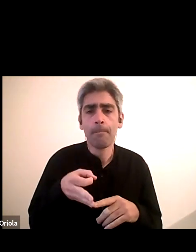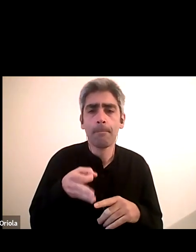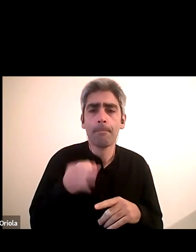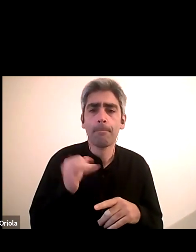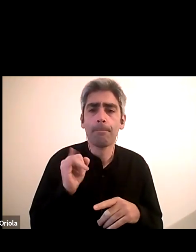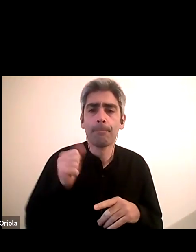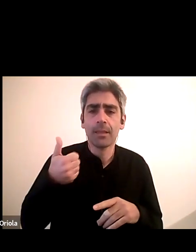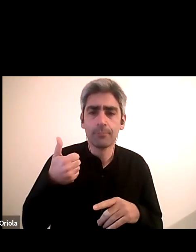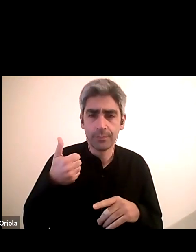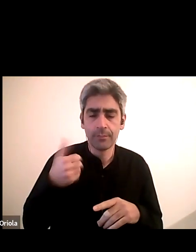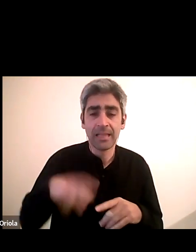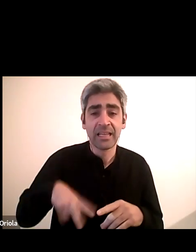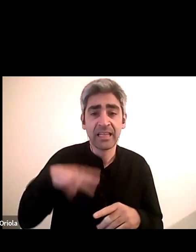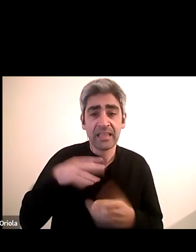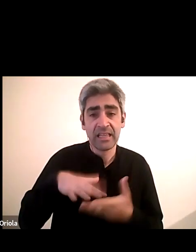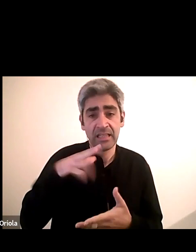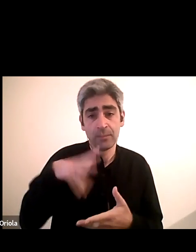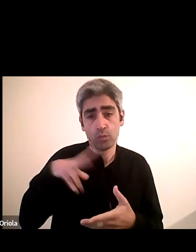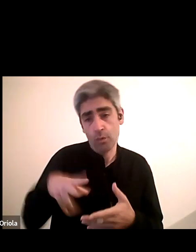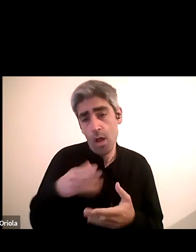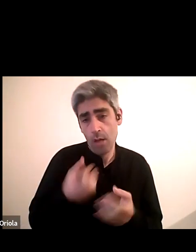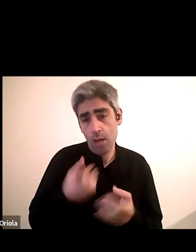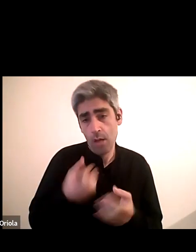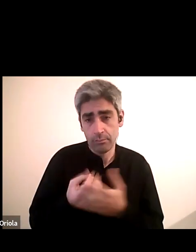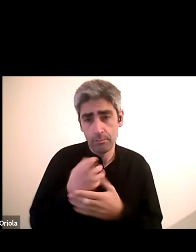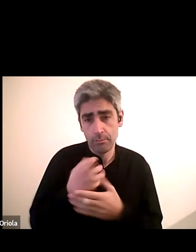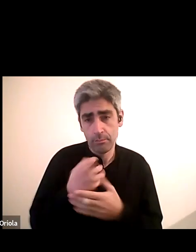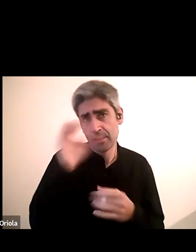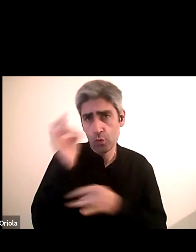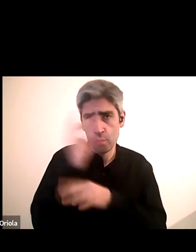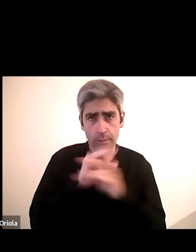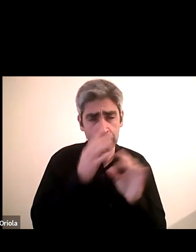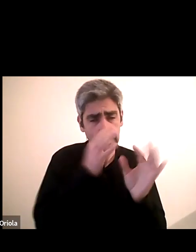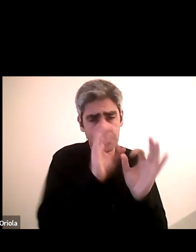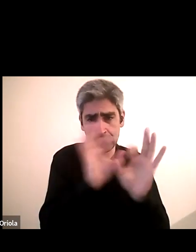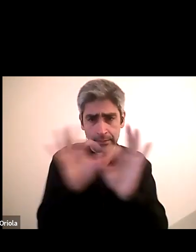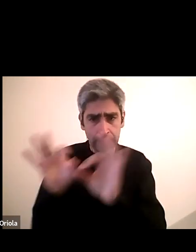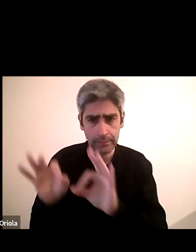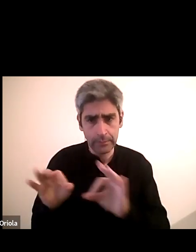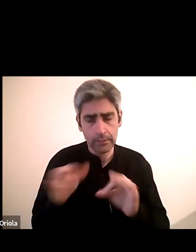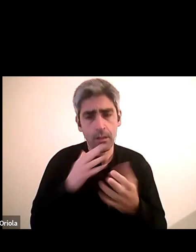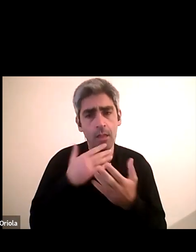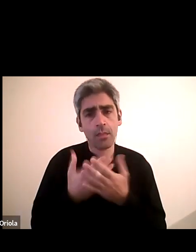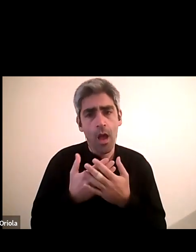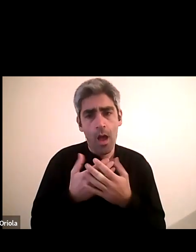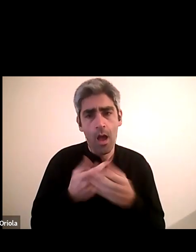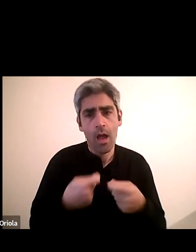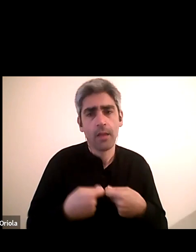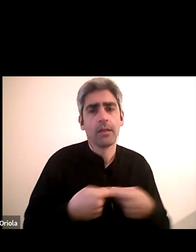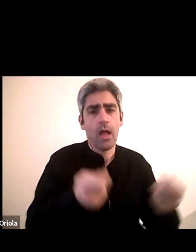a 4% da riqueza criada no nosso país e nos demais países europeus é esboroada em